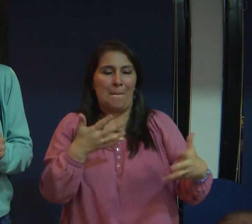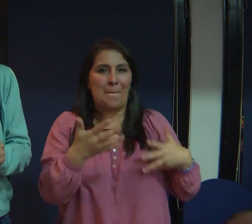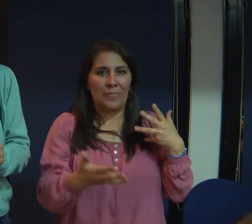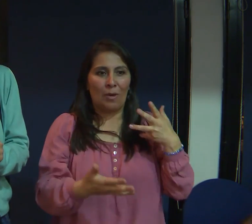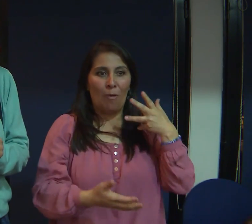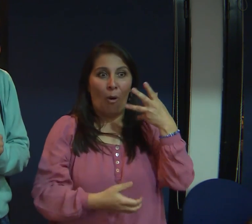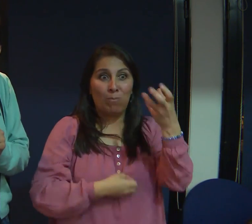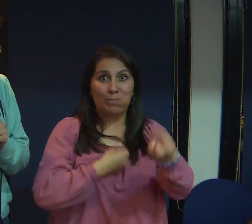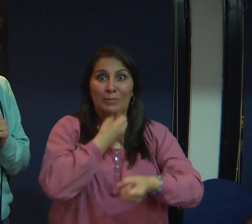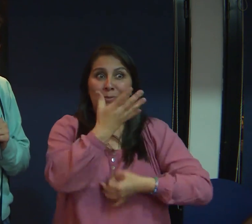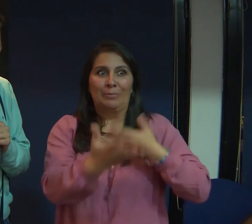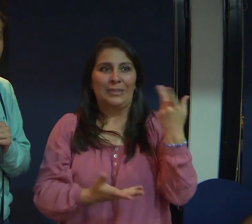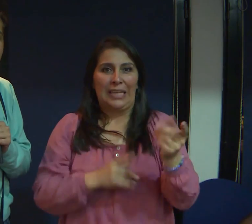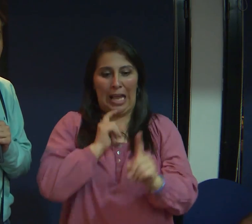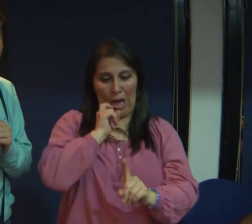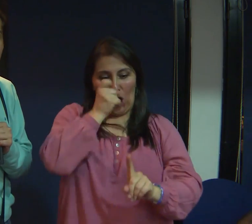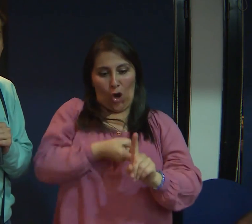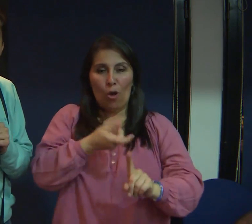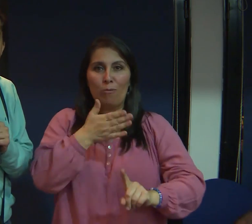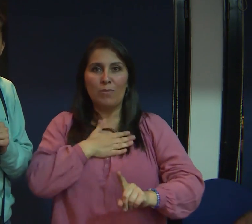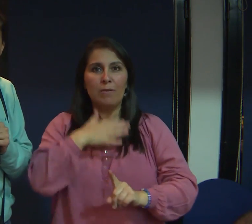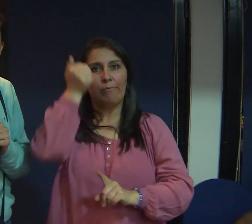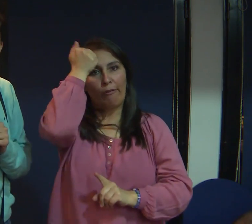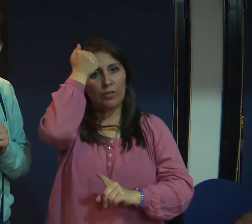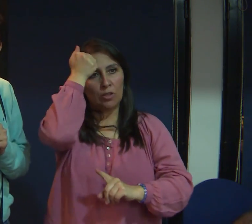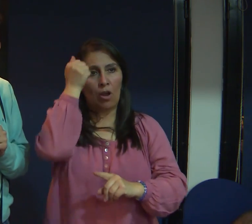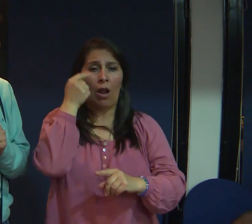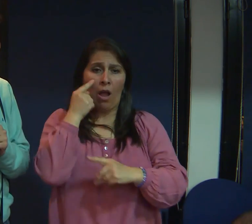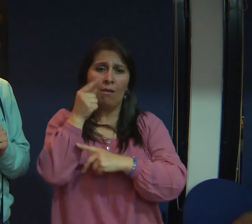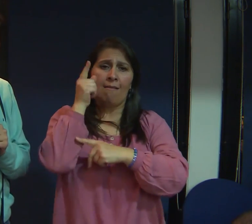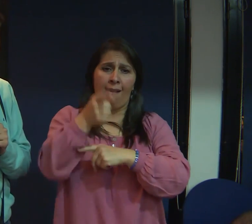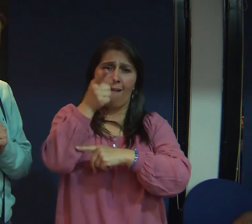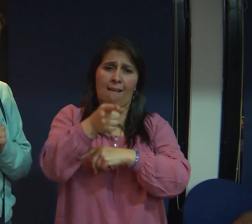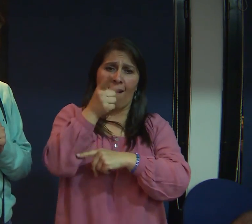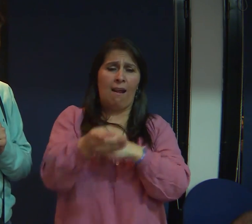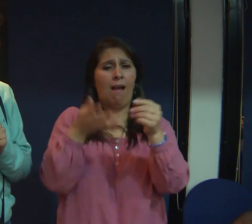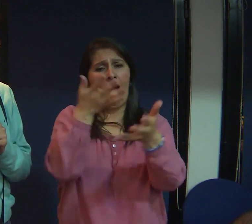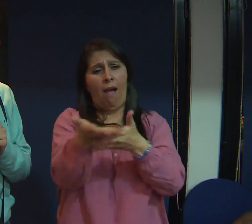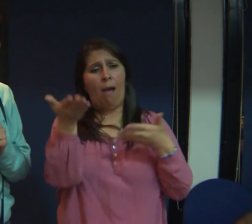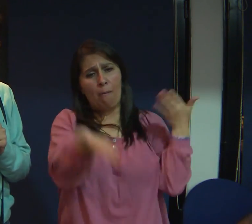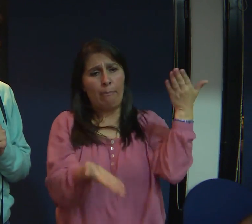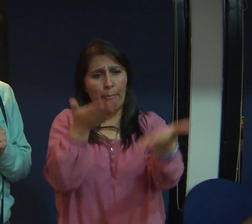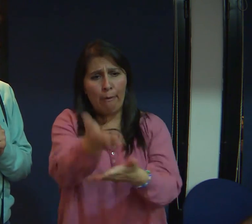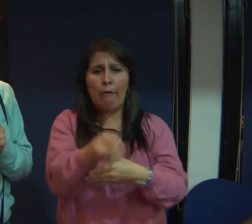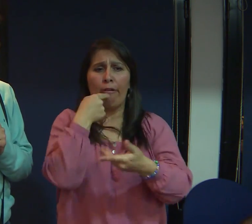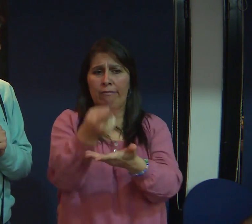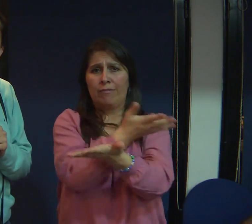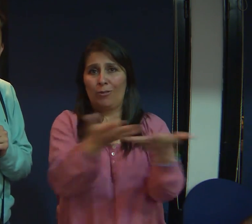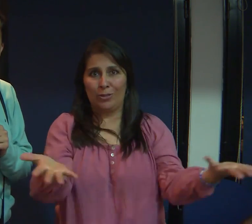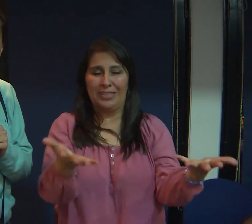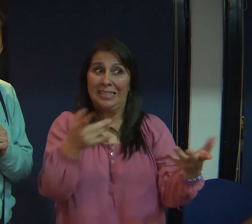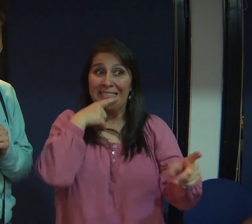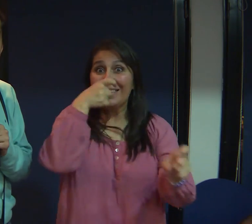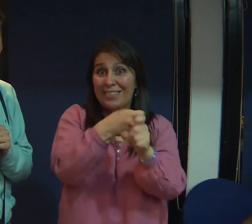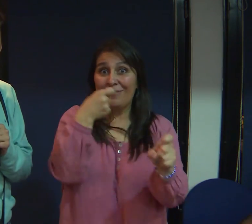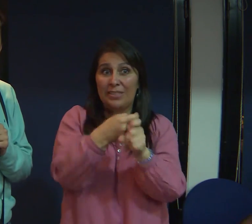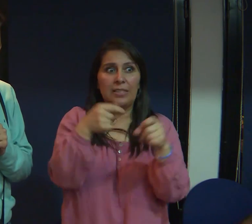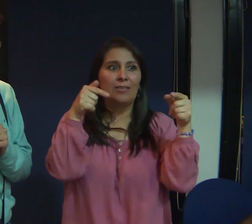descentrarme de ese rol de estar siempre siendo la persona como que hace los aportes, que dice. Entonces me parece un espacio chévere donde desde